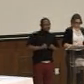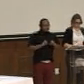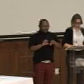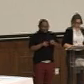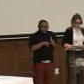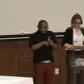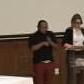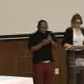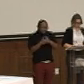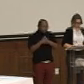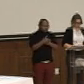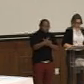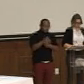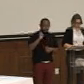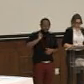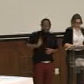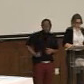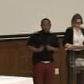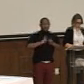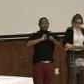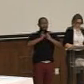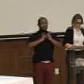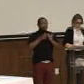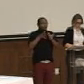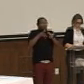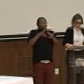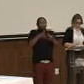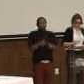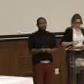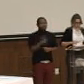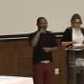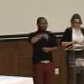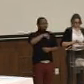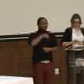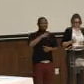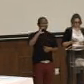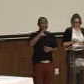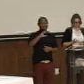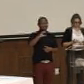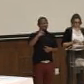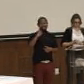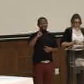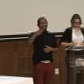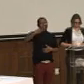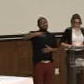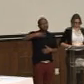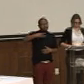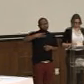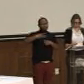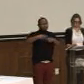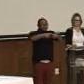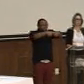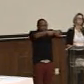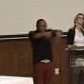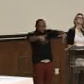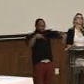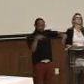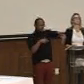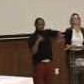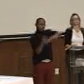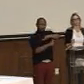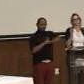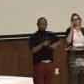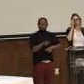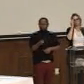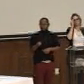extensão e diretor administrativo, todos recebiam CD3. E com a mudança do organograma, eles passaram a